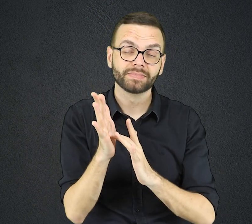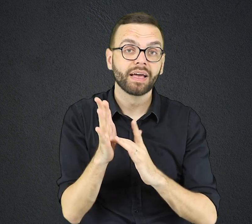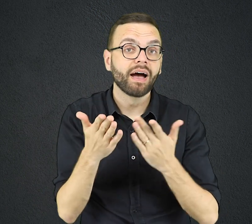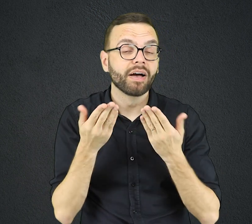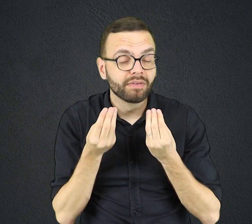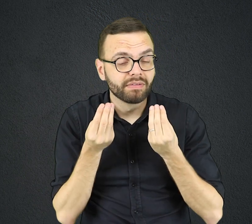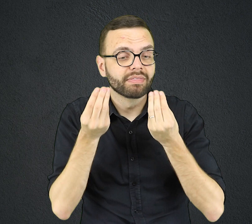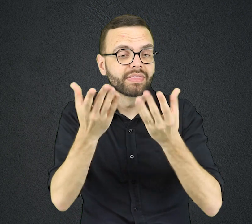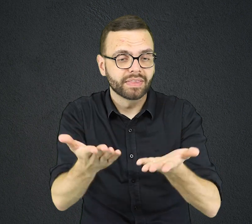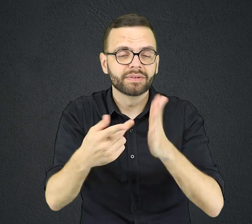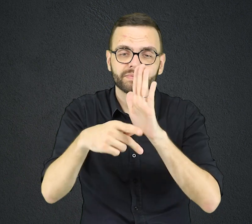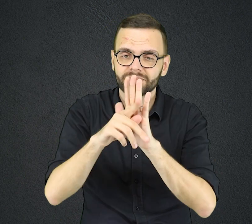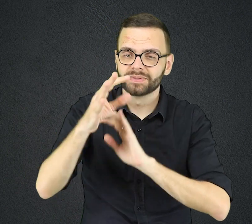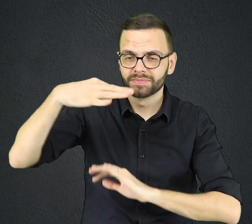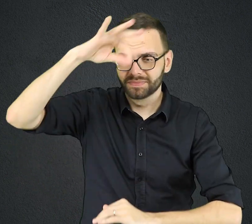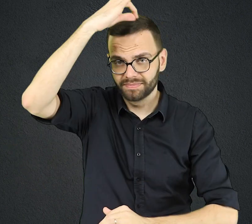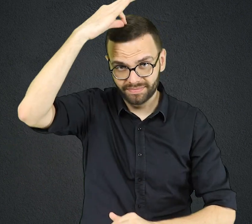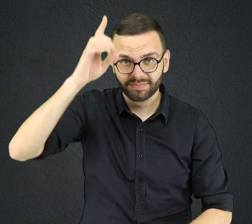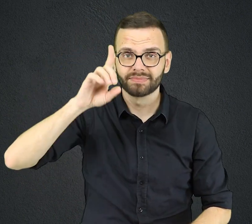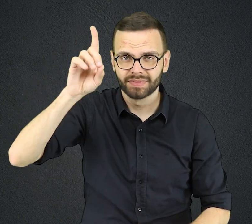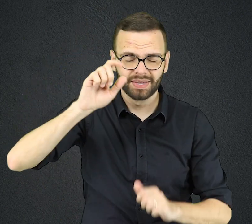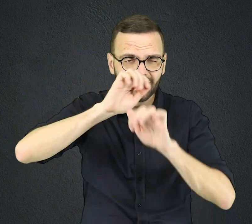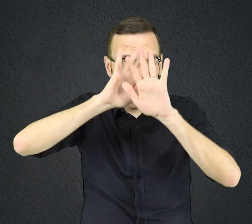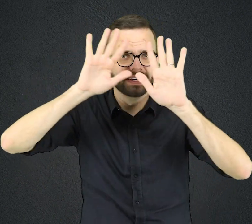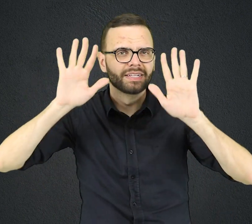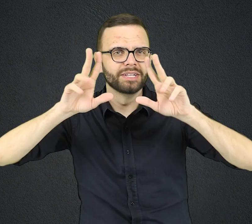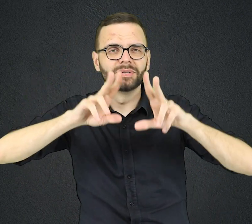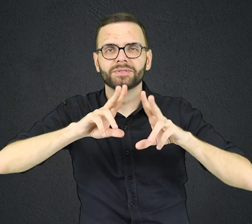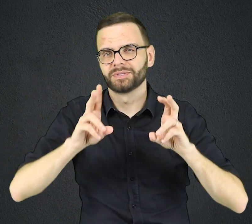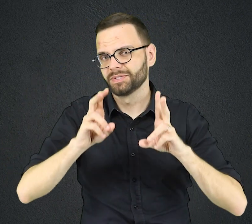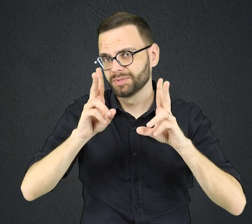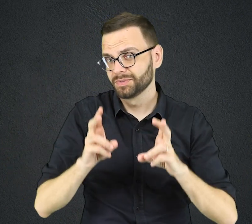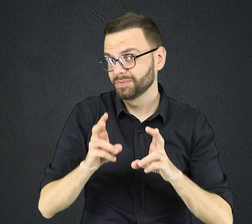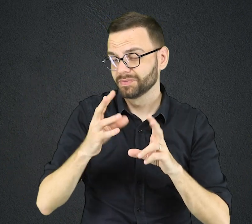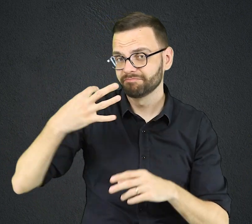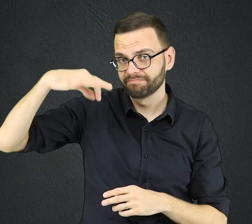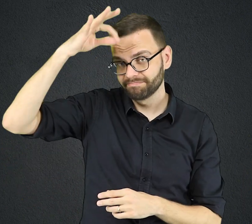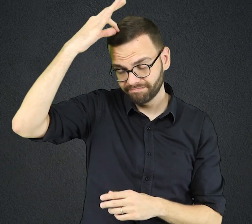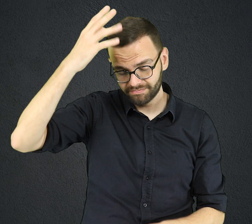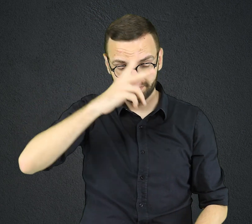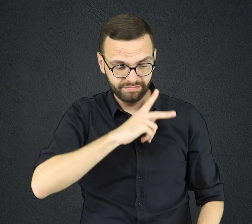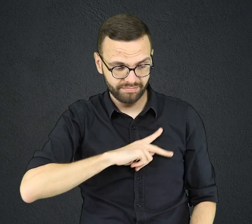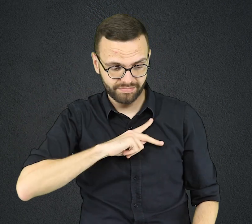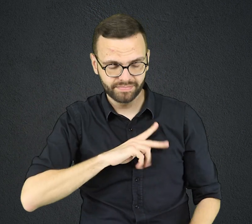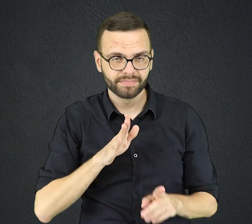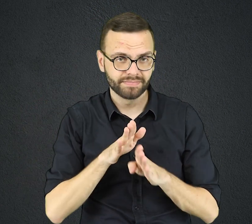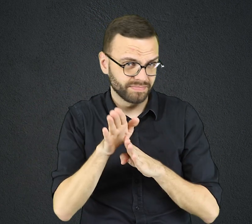Assim, você receberá o Espírito de Deus e verá de forma mais clara os assuntos espirituais. É Paulo quem nos alerta